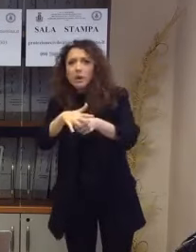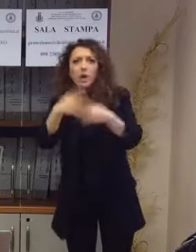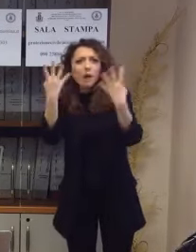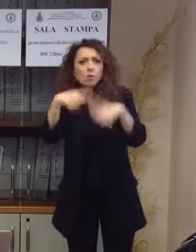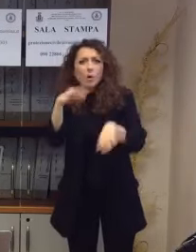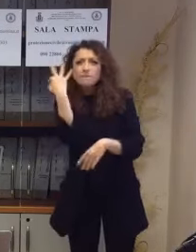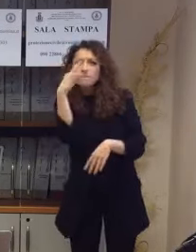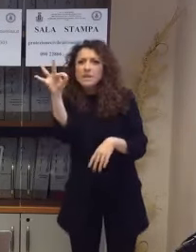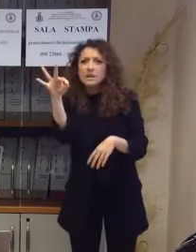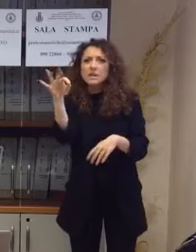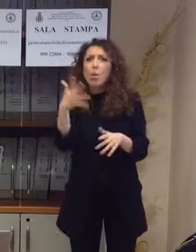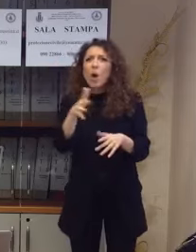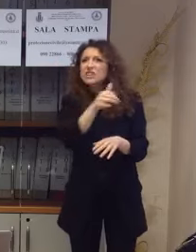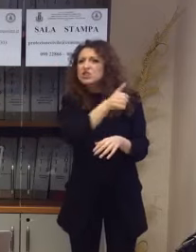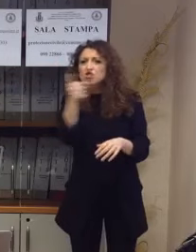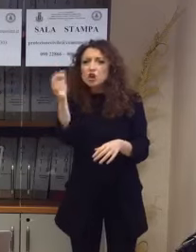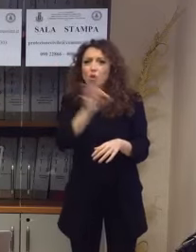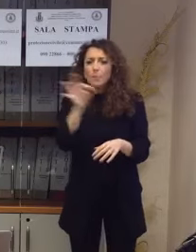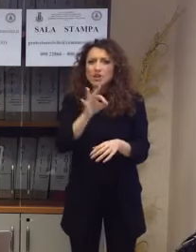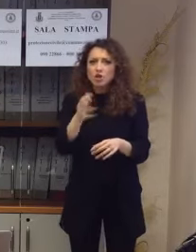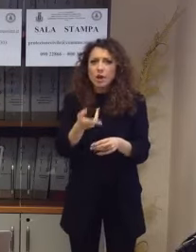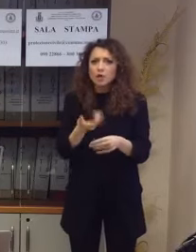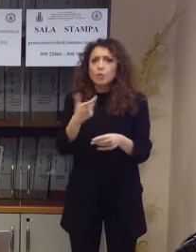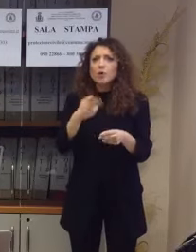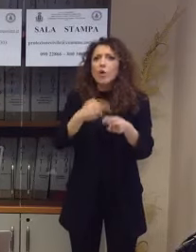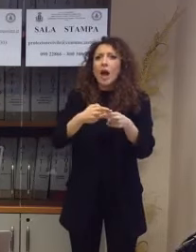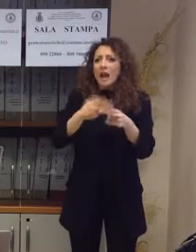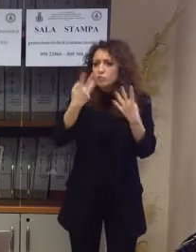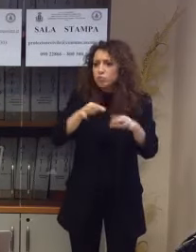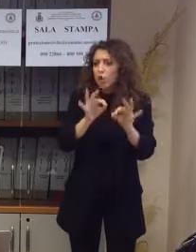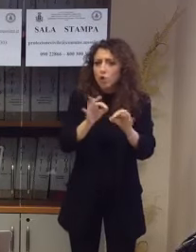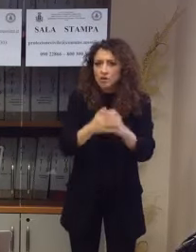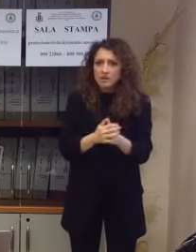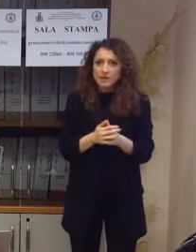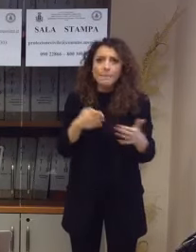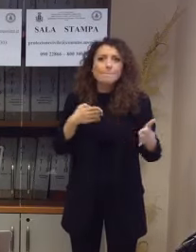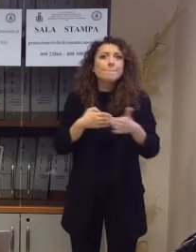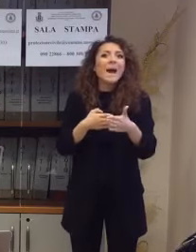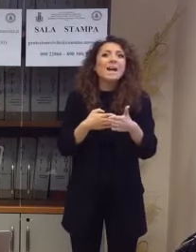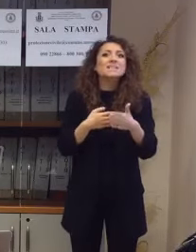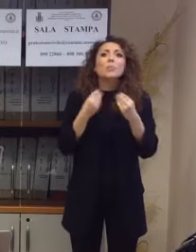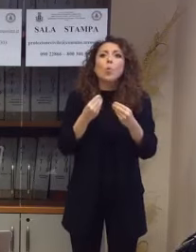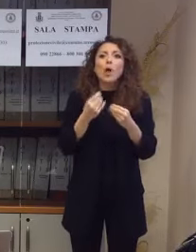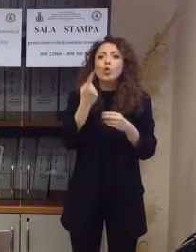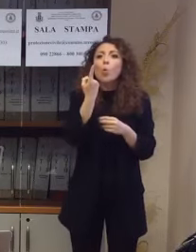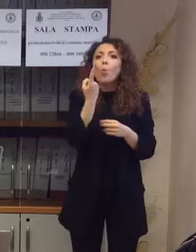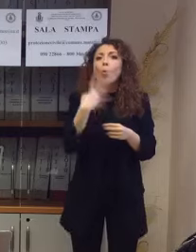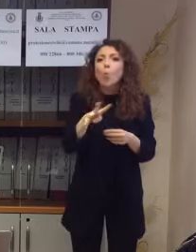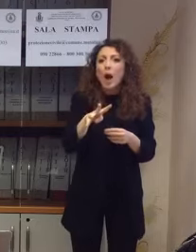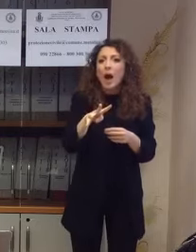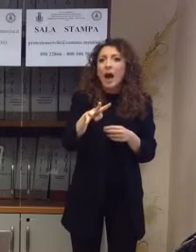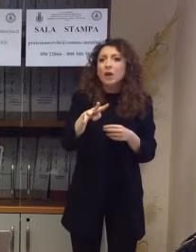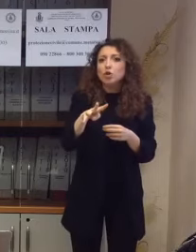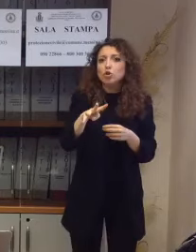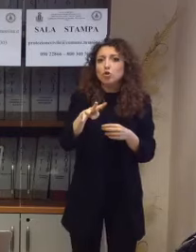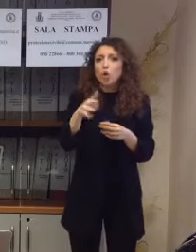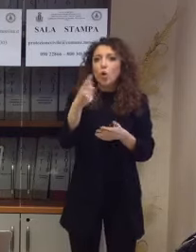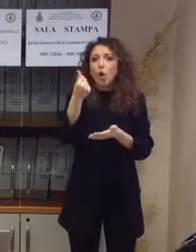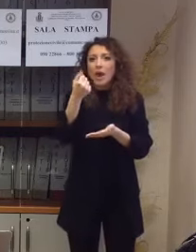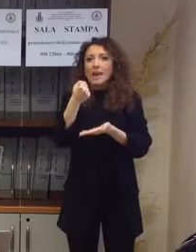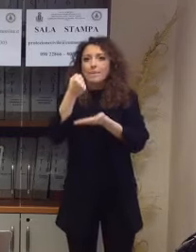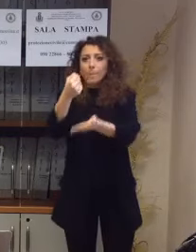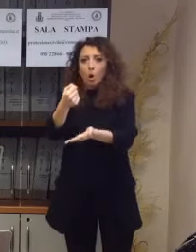al 100%, perché la card funziona così: massimo potete spendere un quarto dell'importo che vi è stato